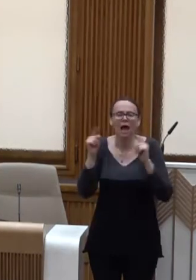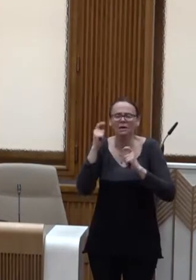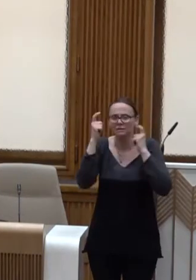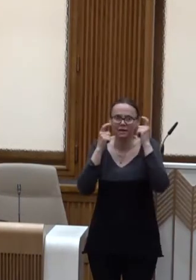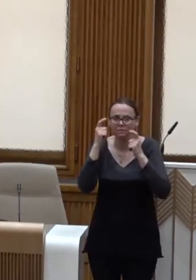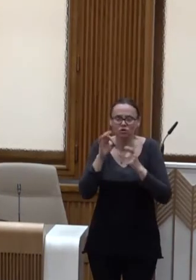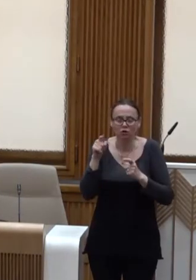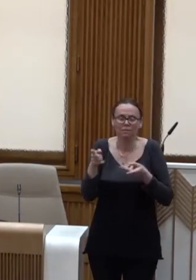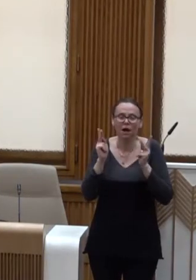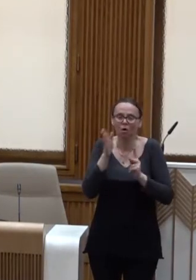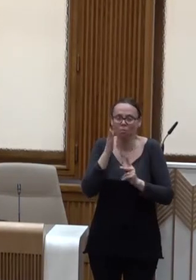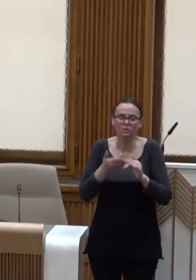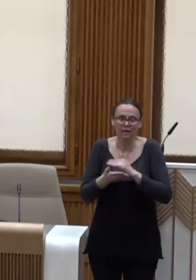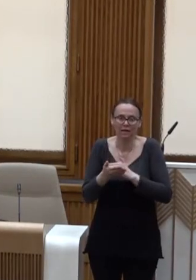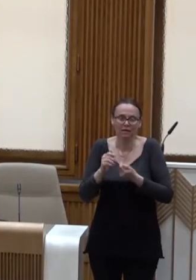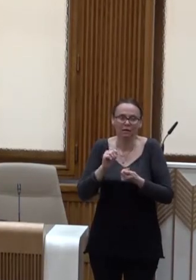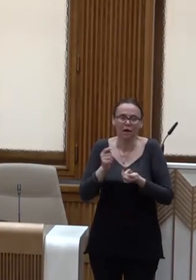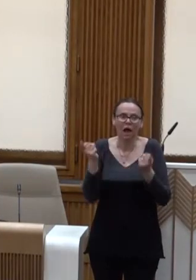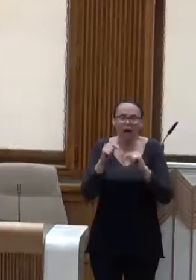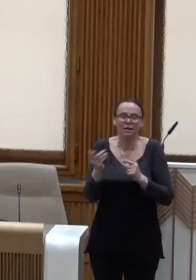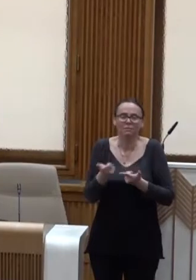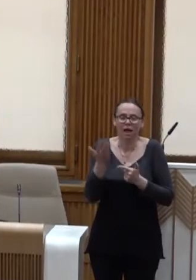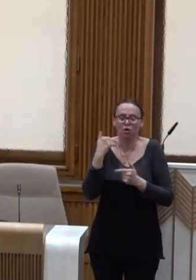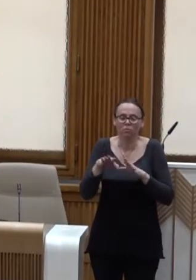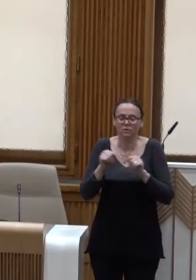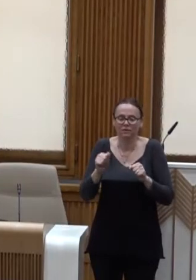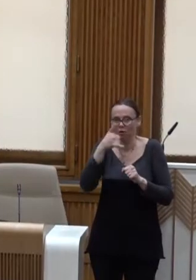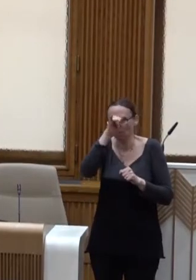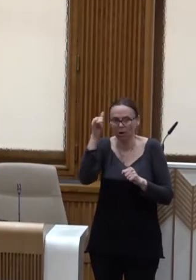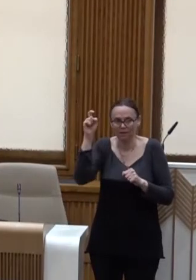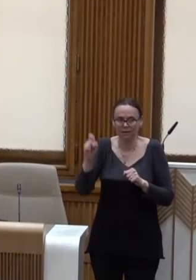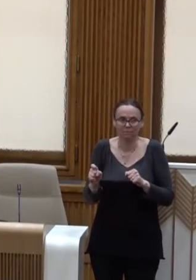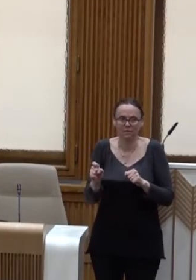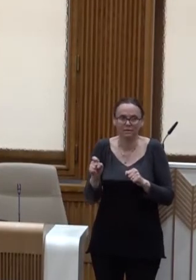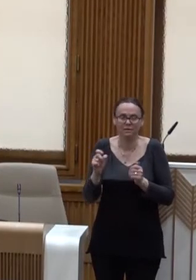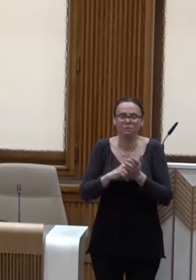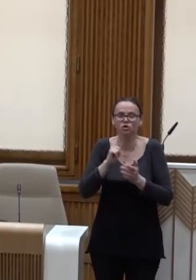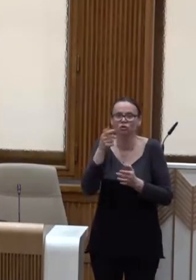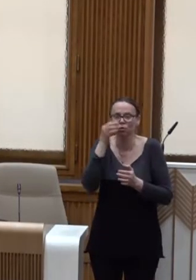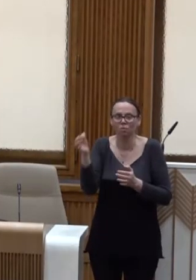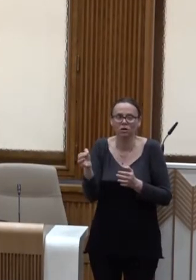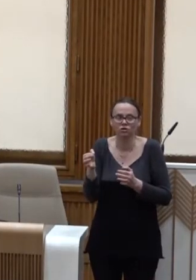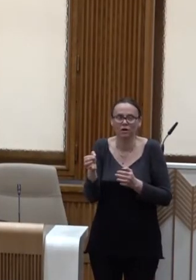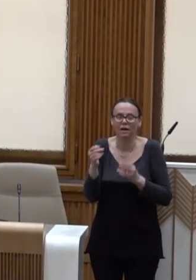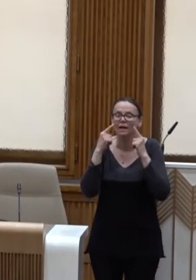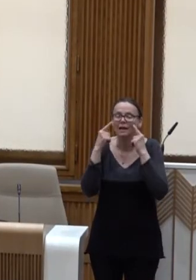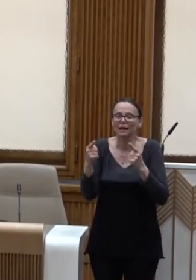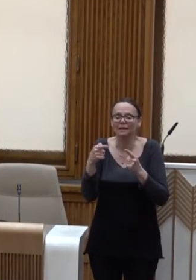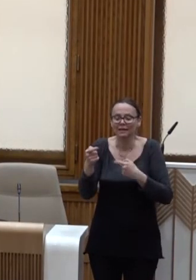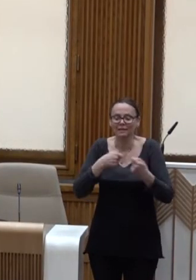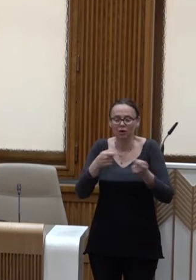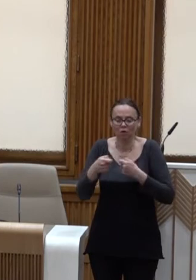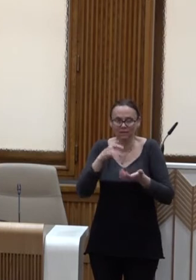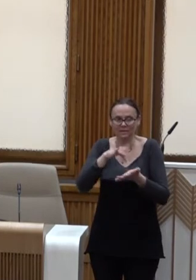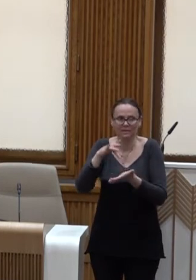razmišljali o tem, kako ga boste nadomestili, bi lahko bil izveden v poletnih mesecih? Pa še drugo vprašanje, kar se tiče teh